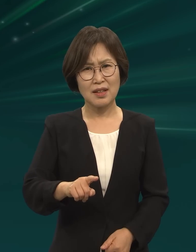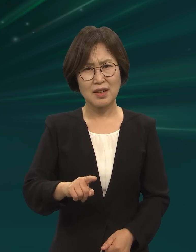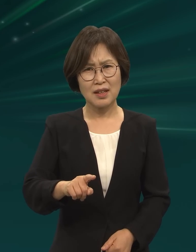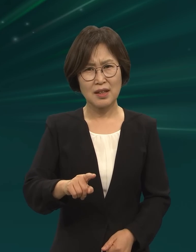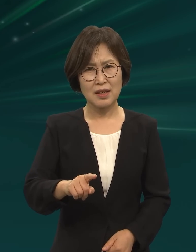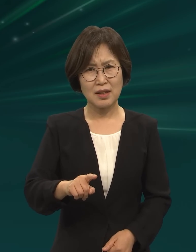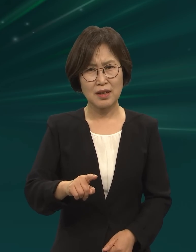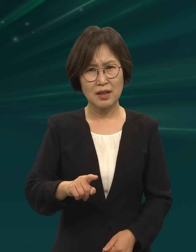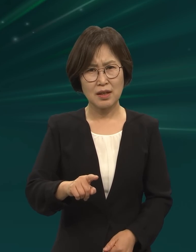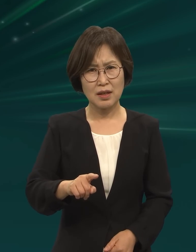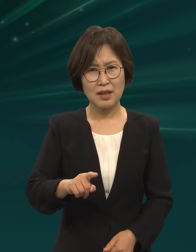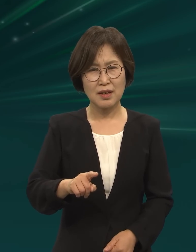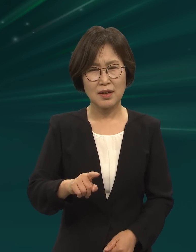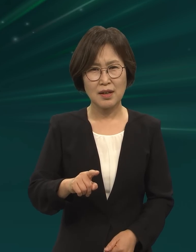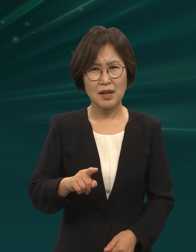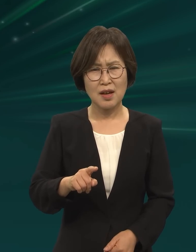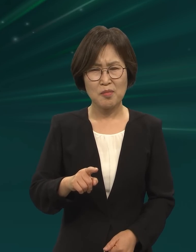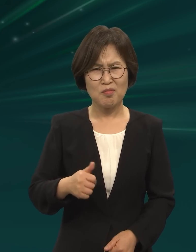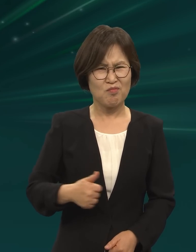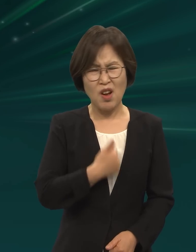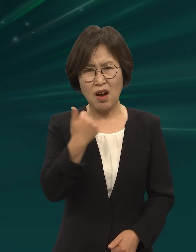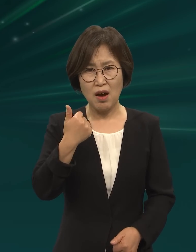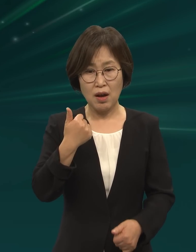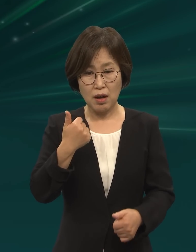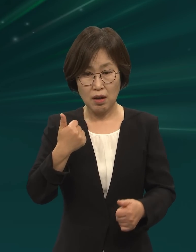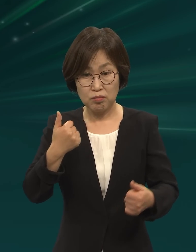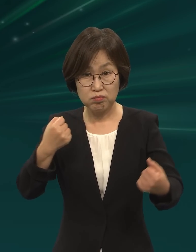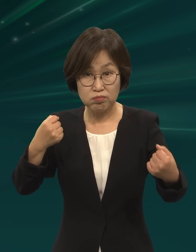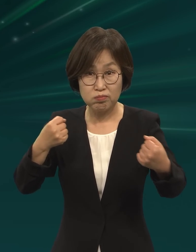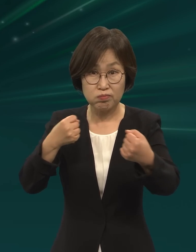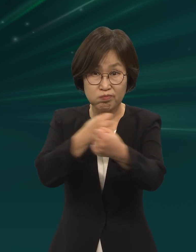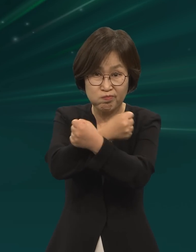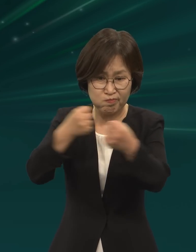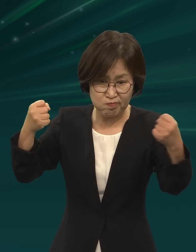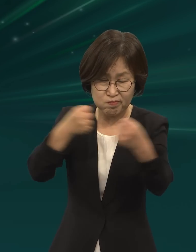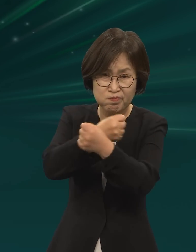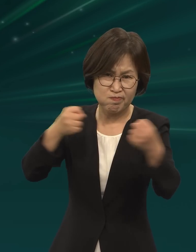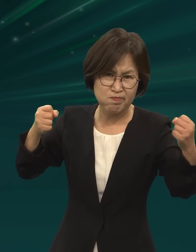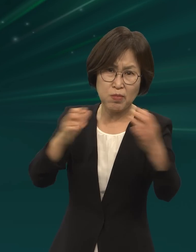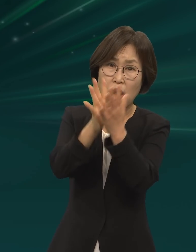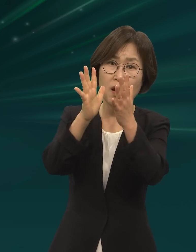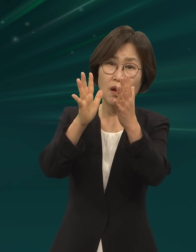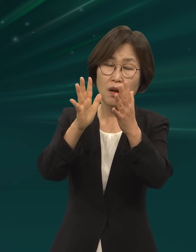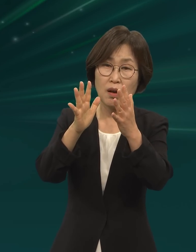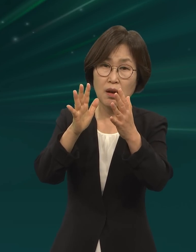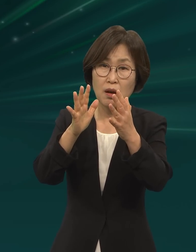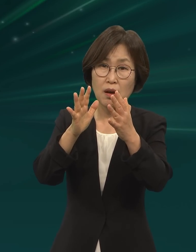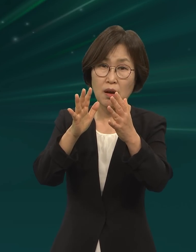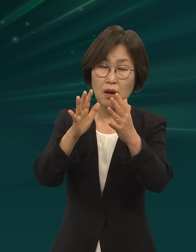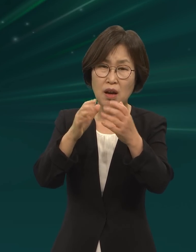길이야? 야 하다가 때립니다. 언제까지? 피 나올 때까지.